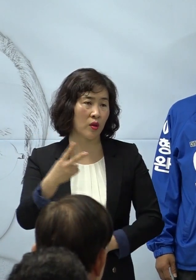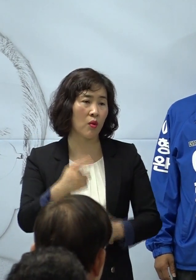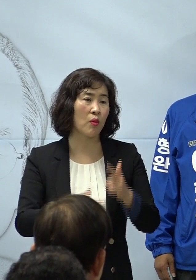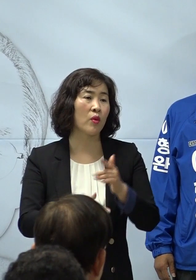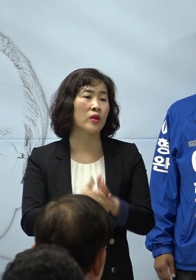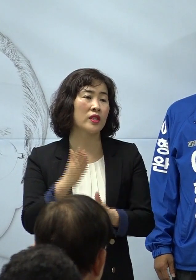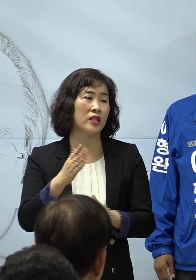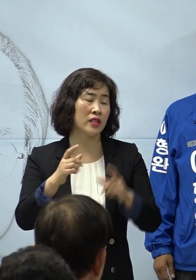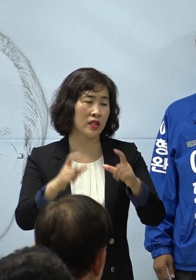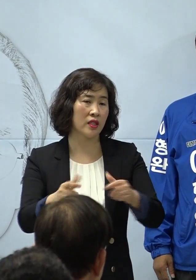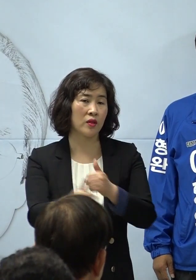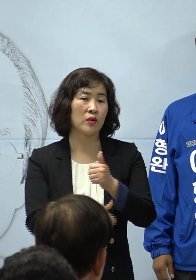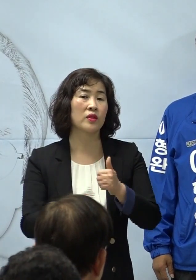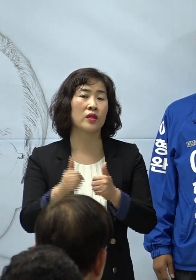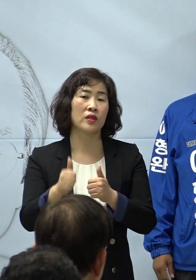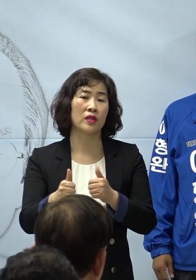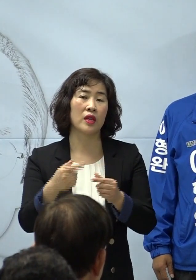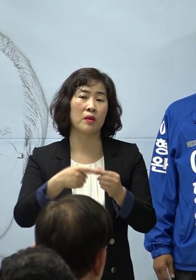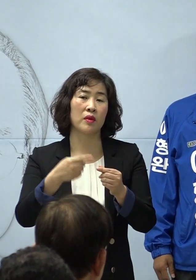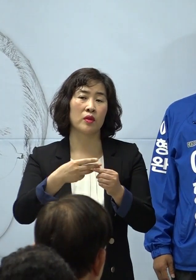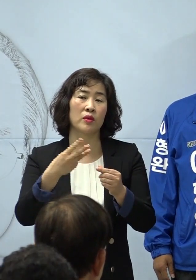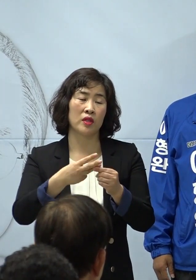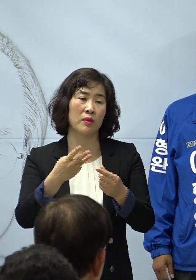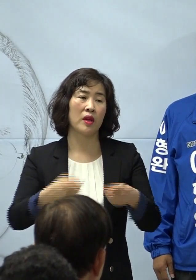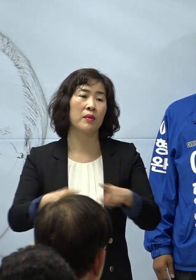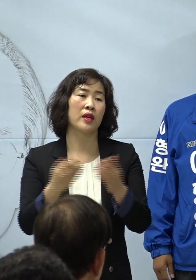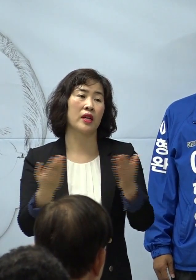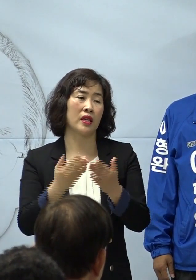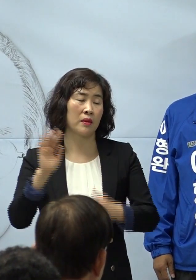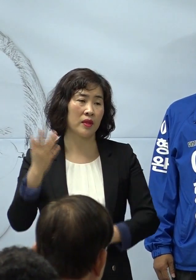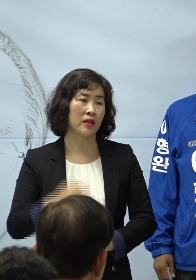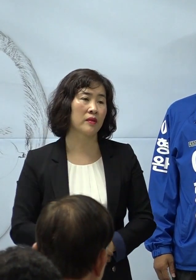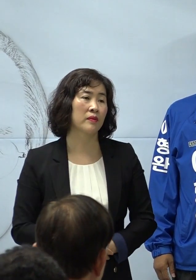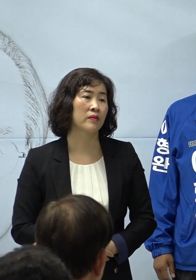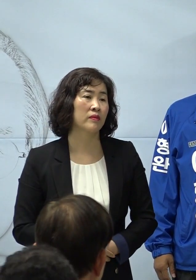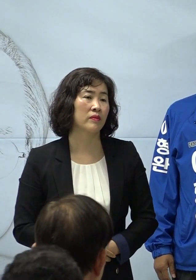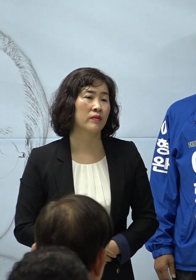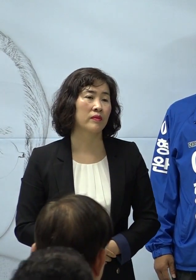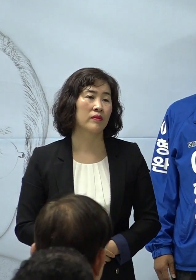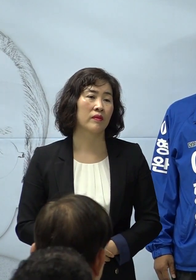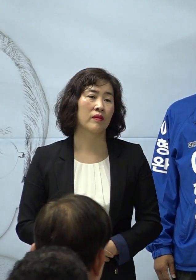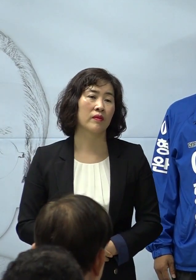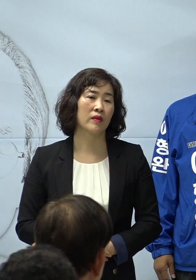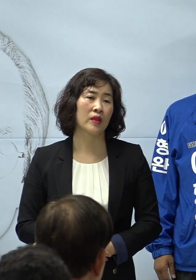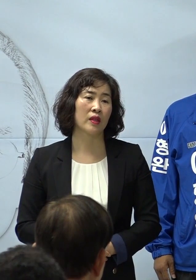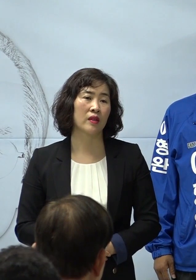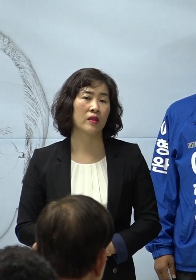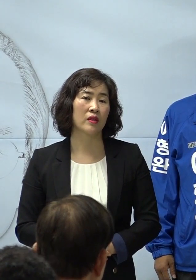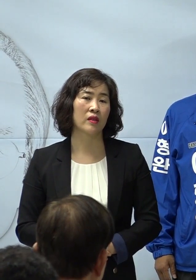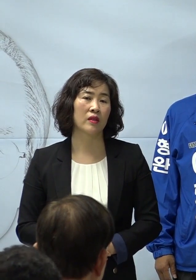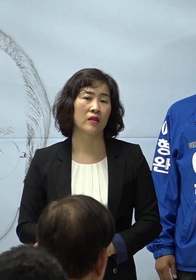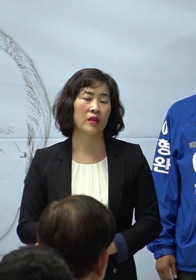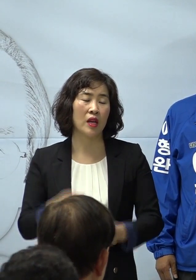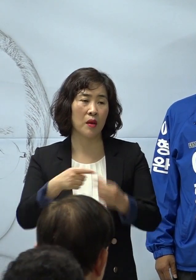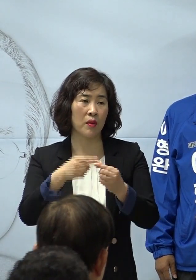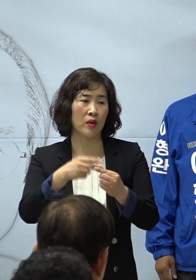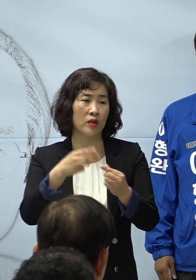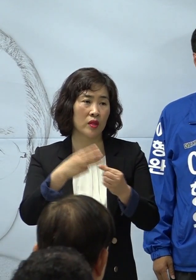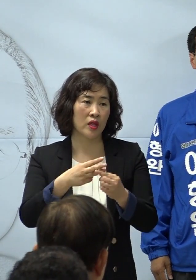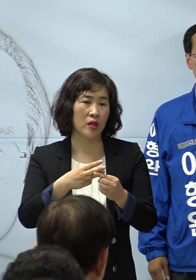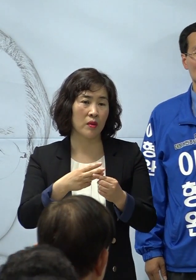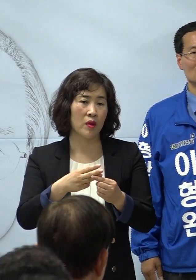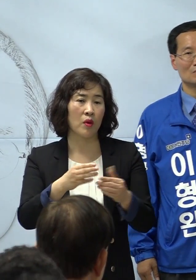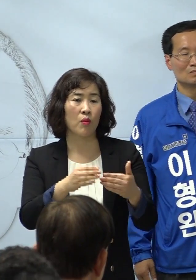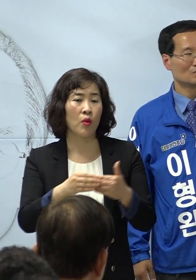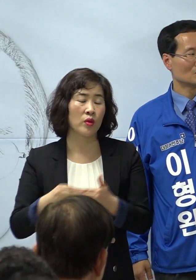목포시 지역위원장으로서 세 번째 같이 하겠습니다. 이 모임을 할 때 세 번이 모시는